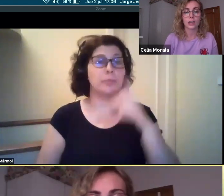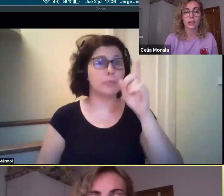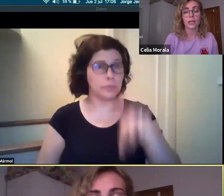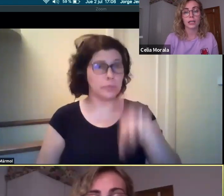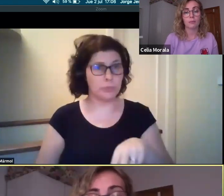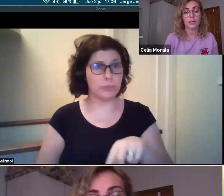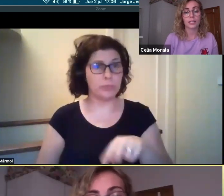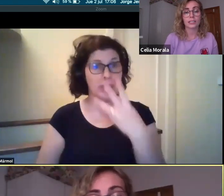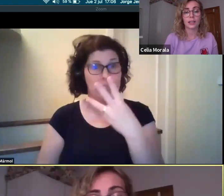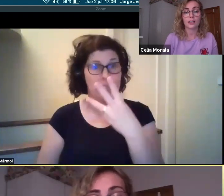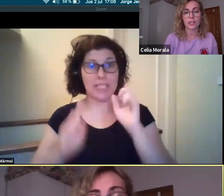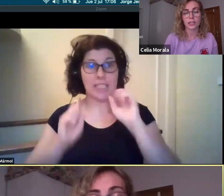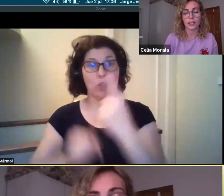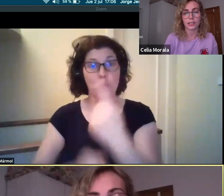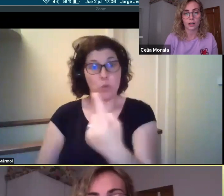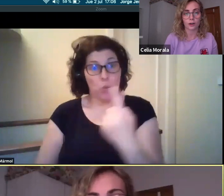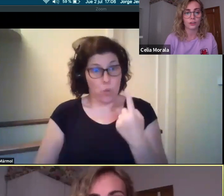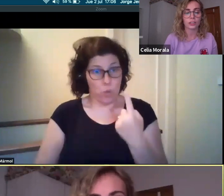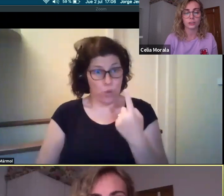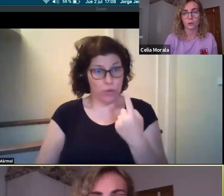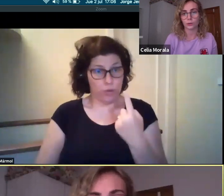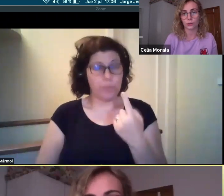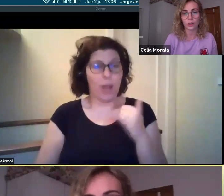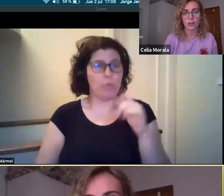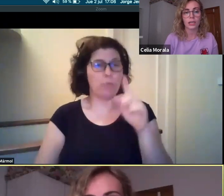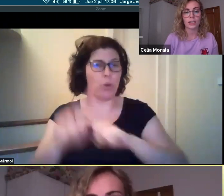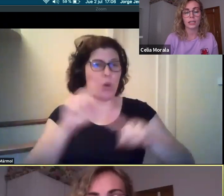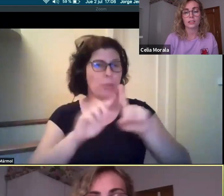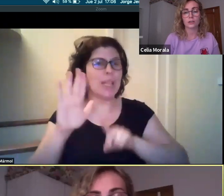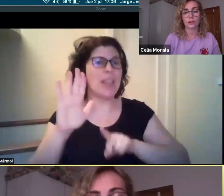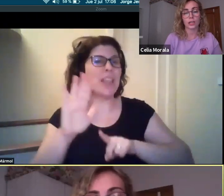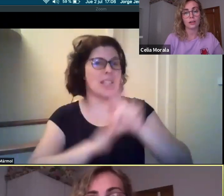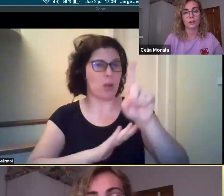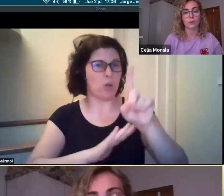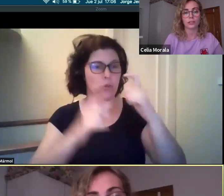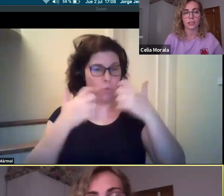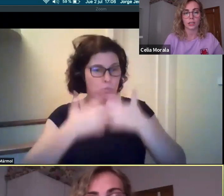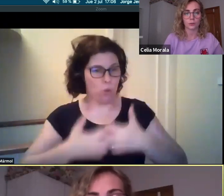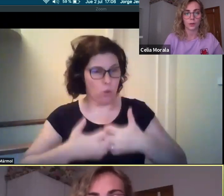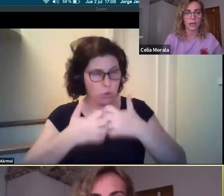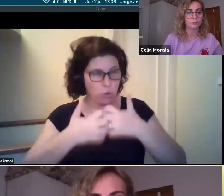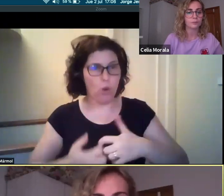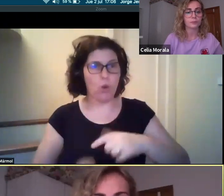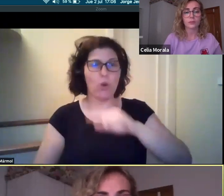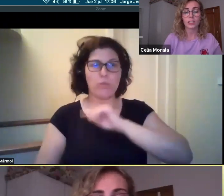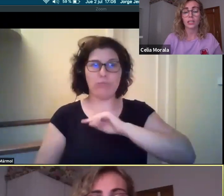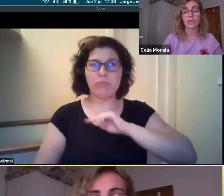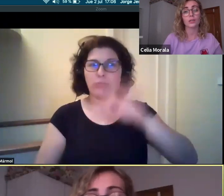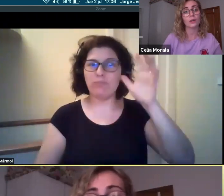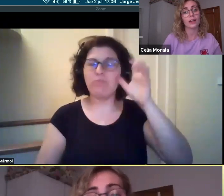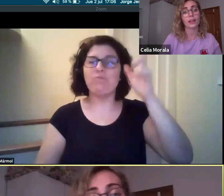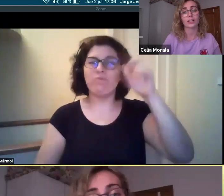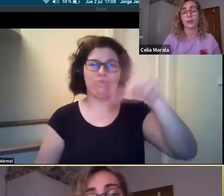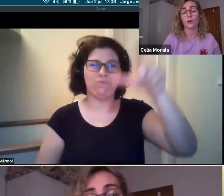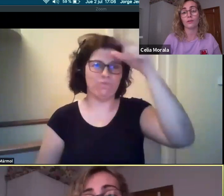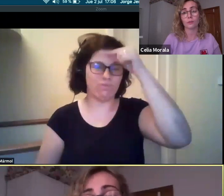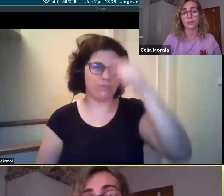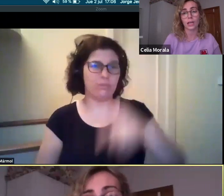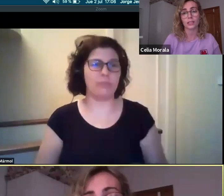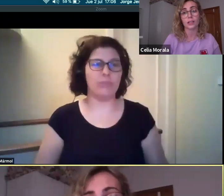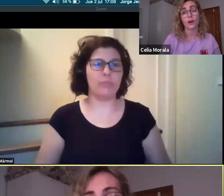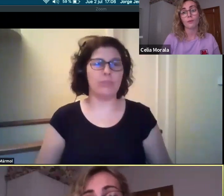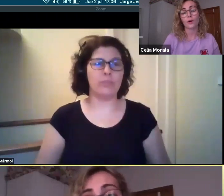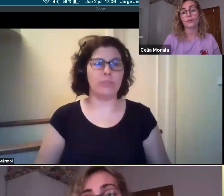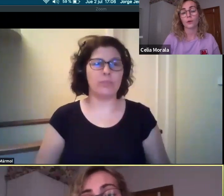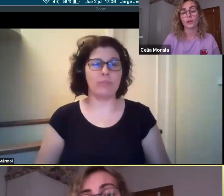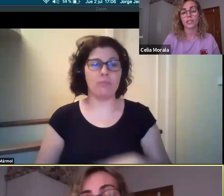casos presenta déficit en el desarrollo, tanto motor, sensorial como intelectual, y 1 de cada 5